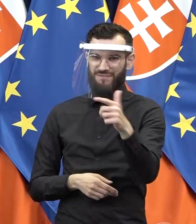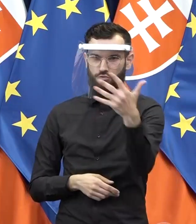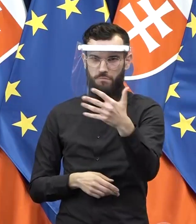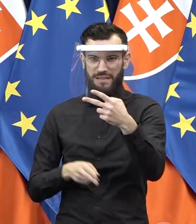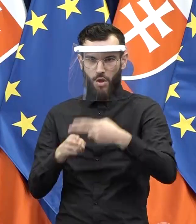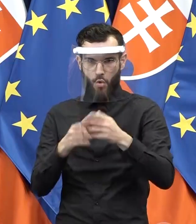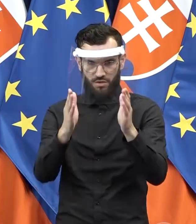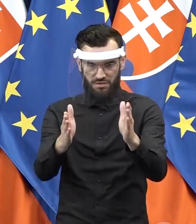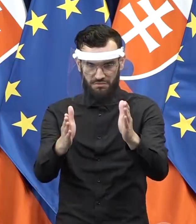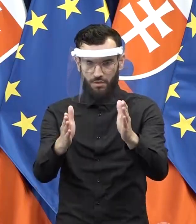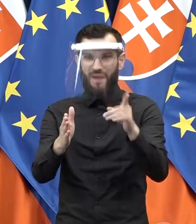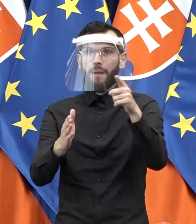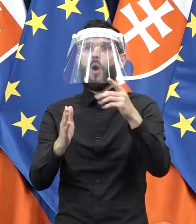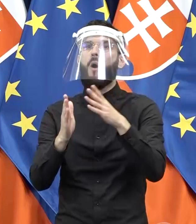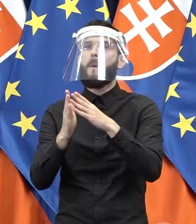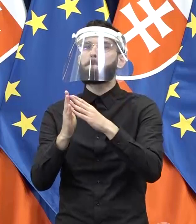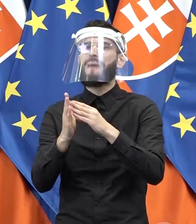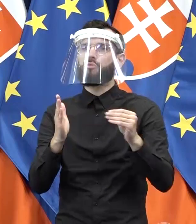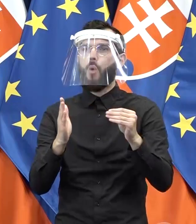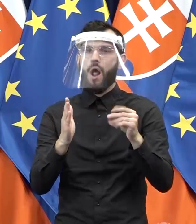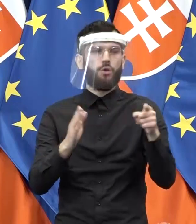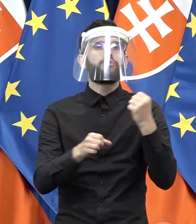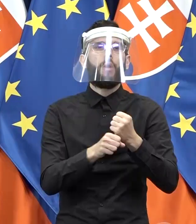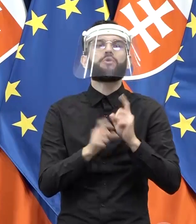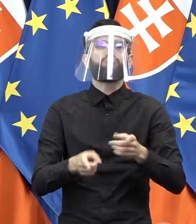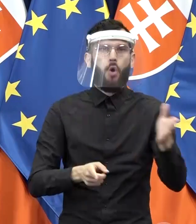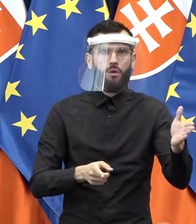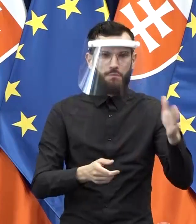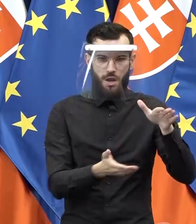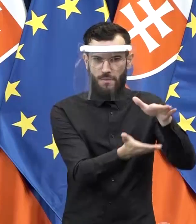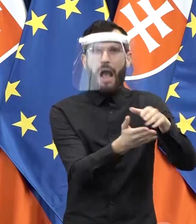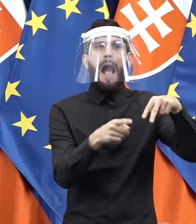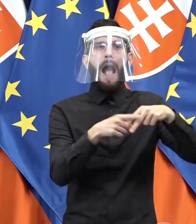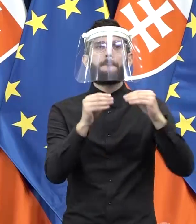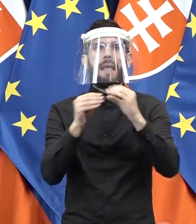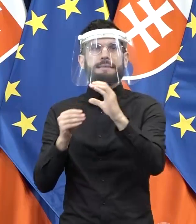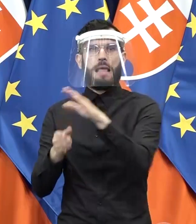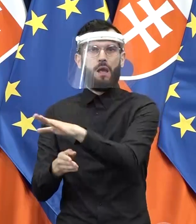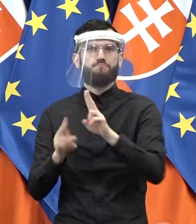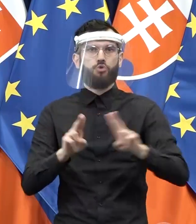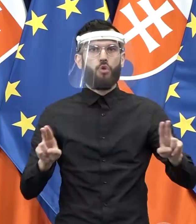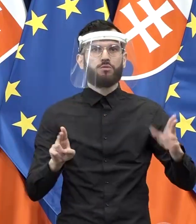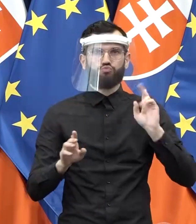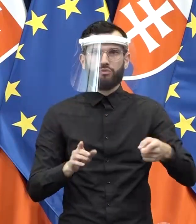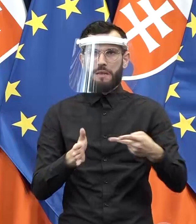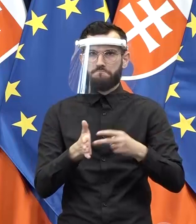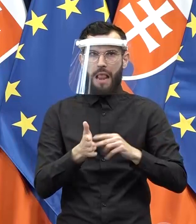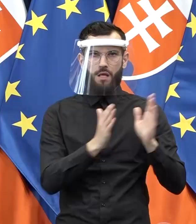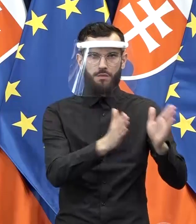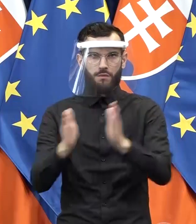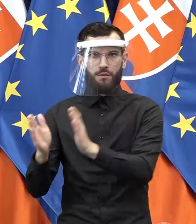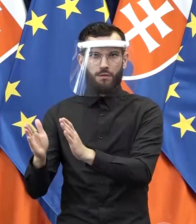tu máte druhú kôpku manuálov. Ak máte 500, tu máte treťú kôpku. Jednoducho, v kríze musíte mať plán, základná vec.